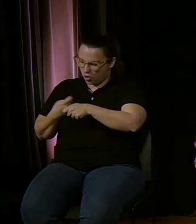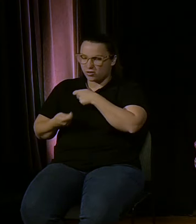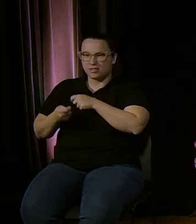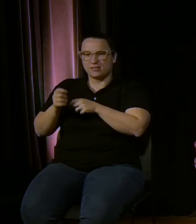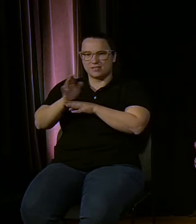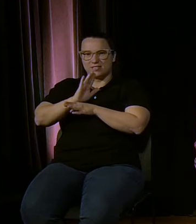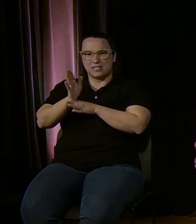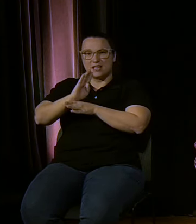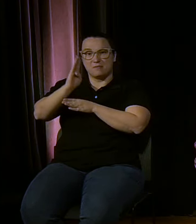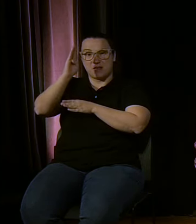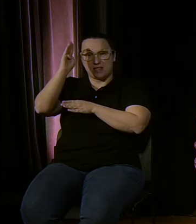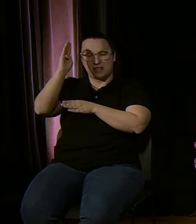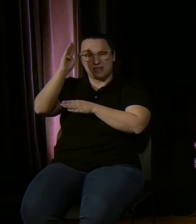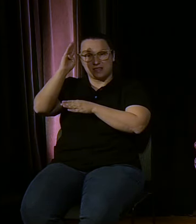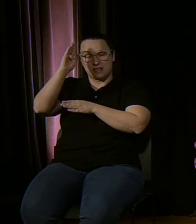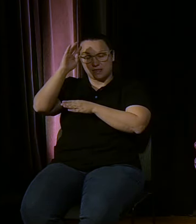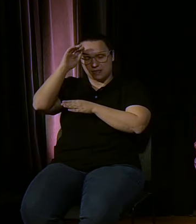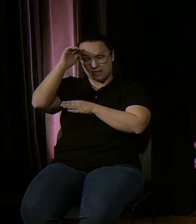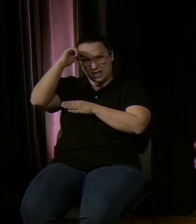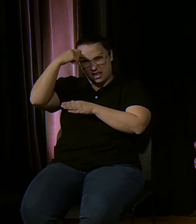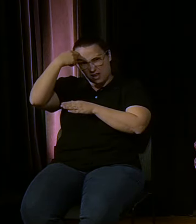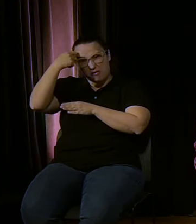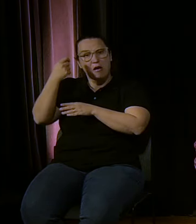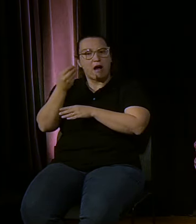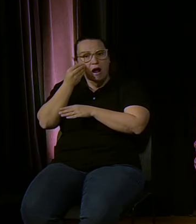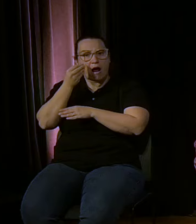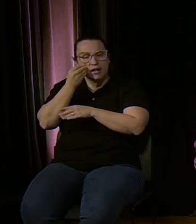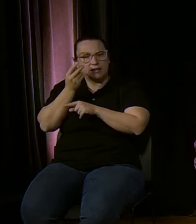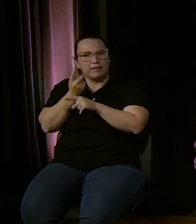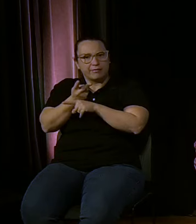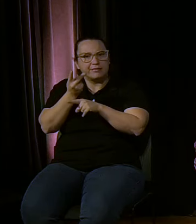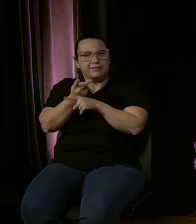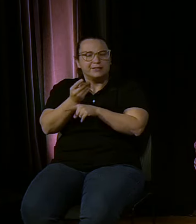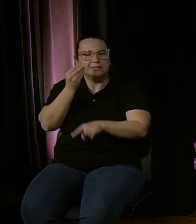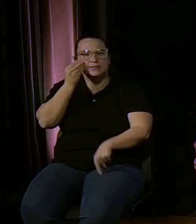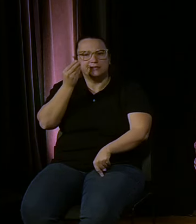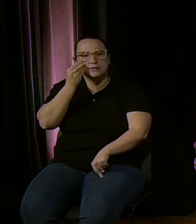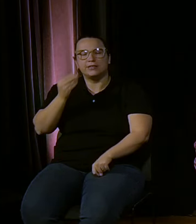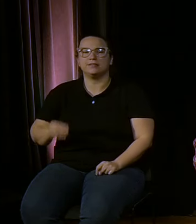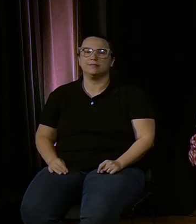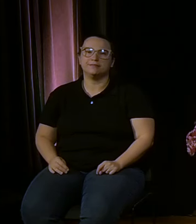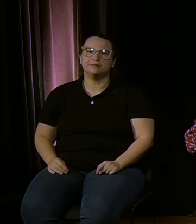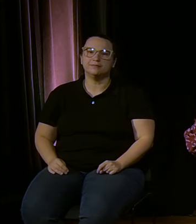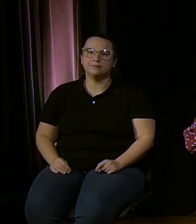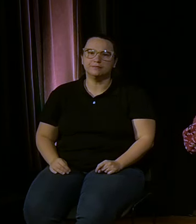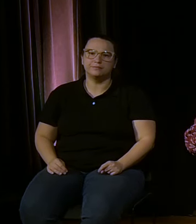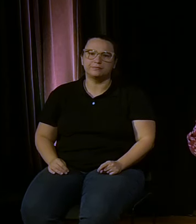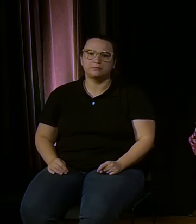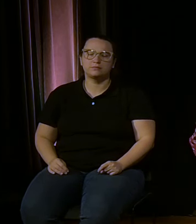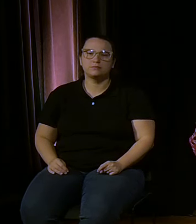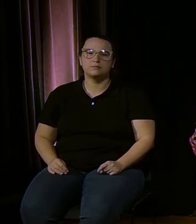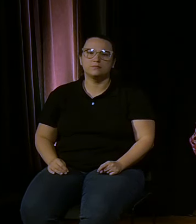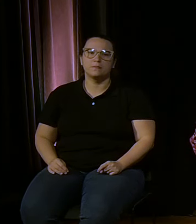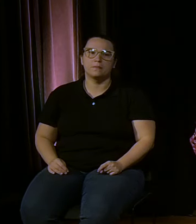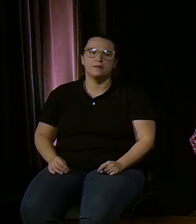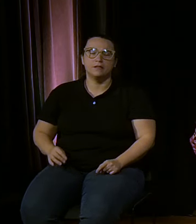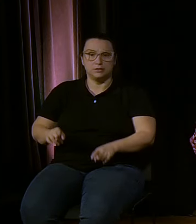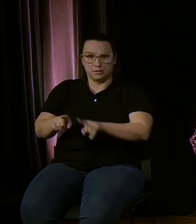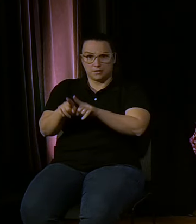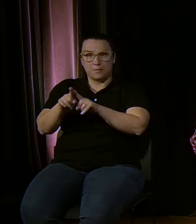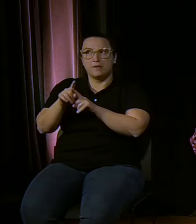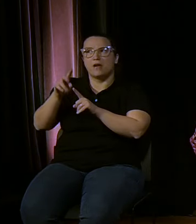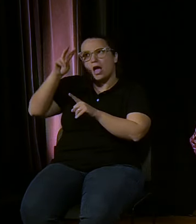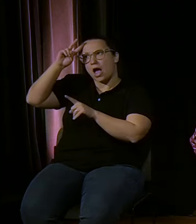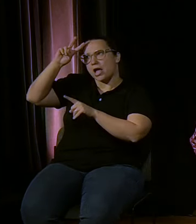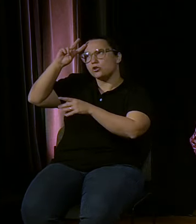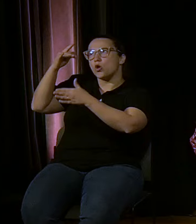negro, a gente ainda está buscando essa imagem. E se a gente olha também para essa historiografia do cinema